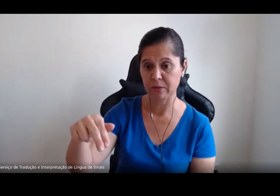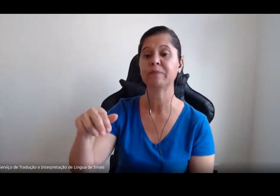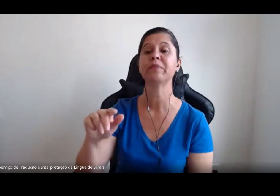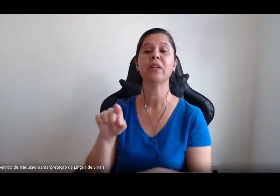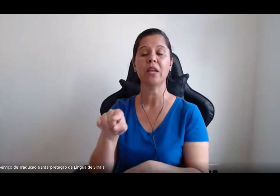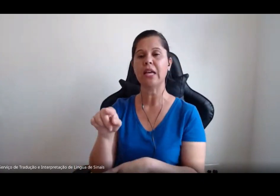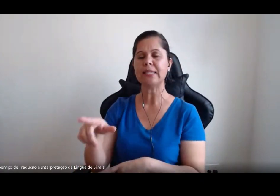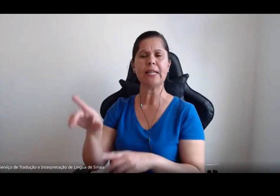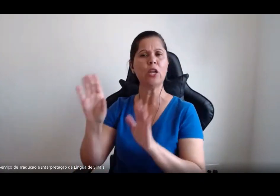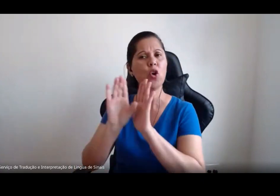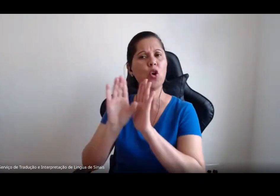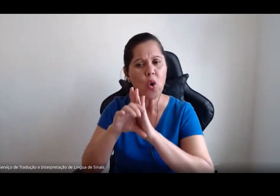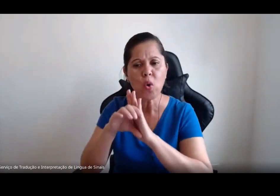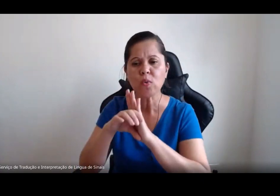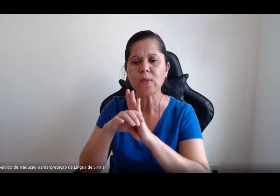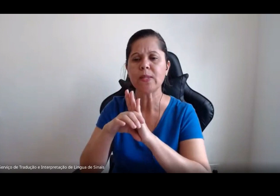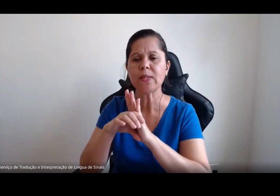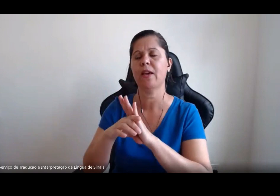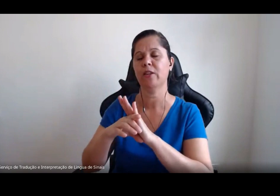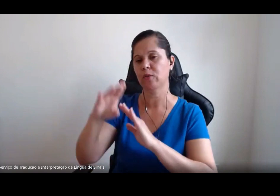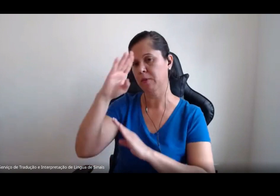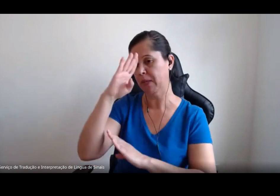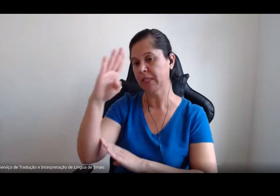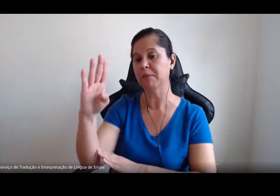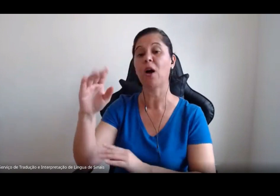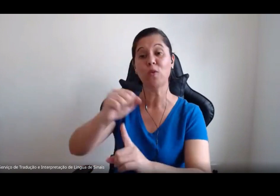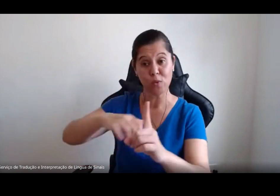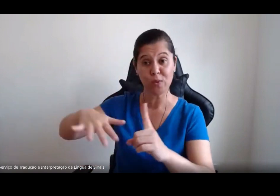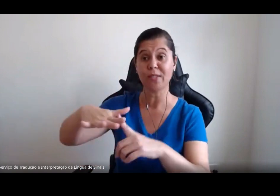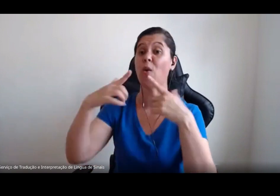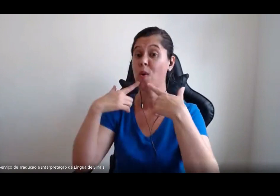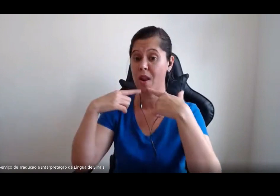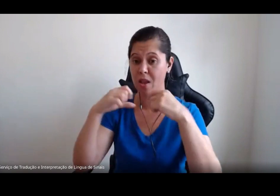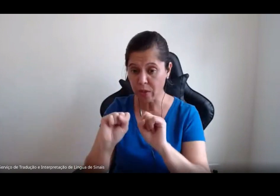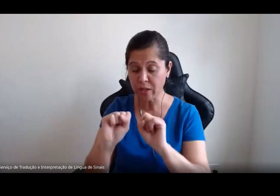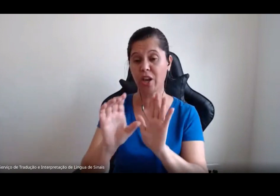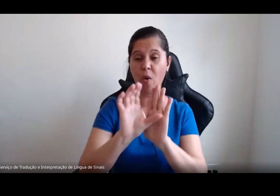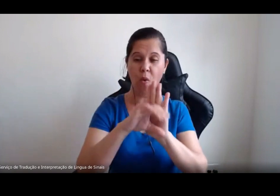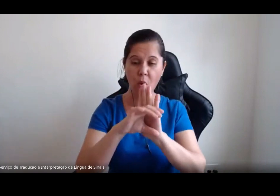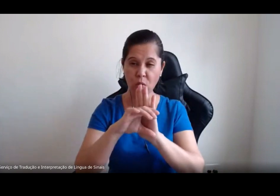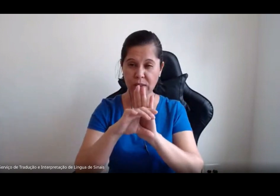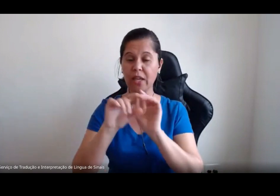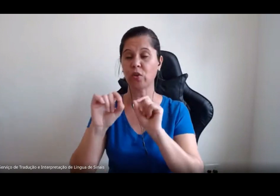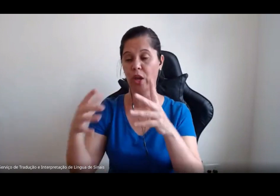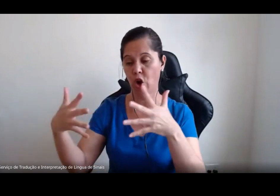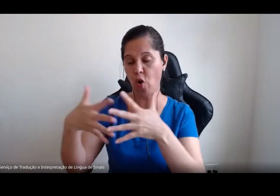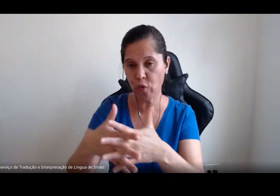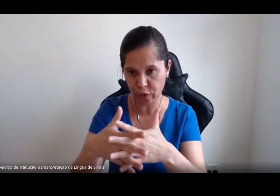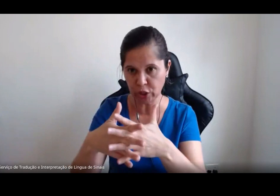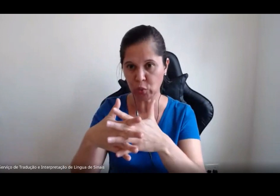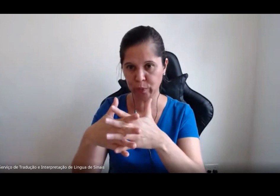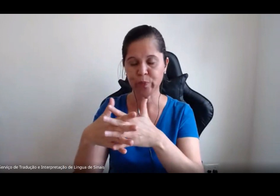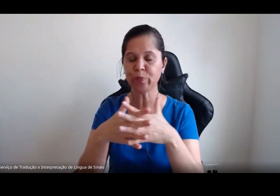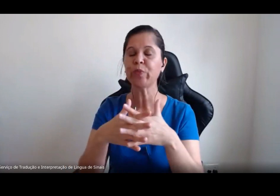que produziu conceitos que colocaram em xeque alguns dos principais conceitos da sociolinguística, como o conceito de